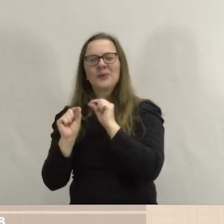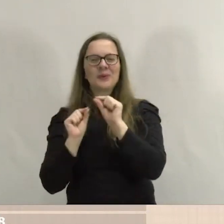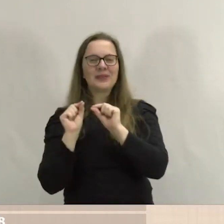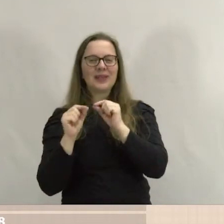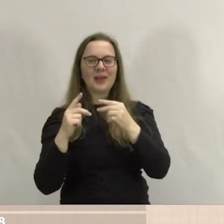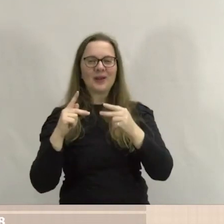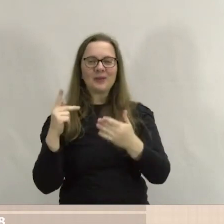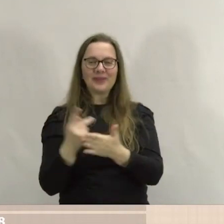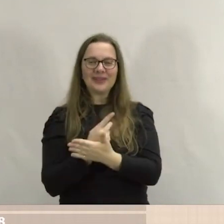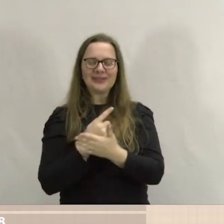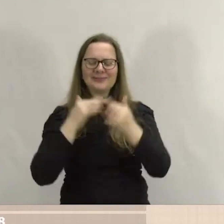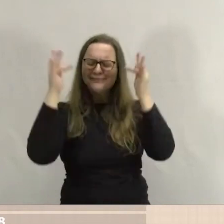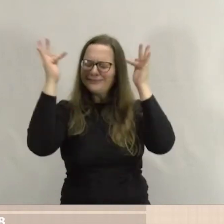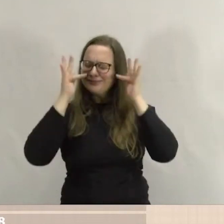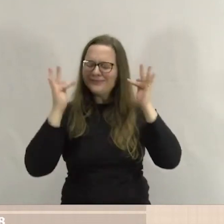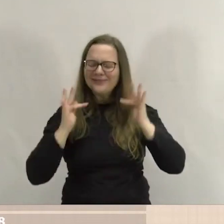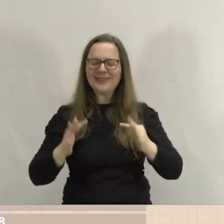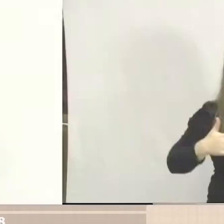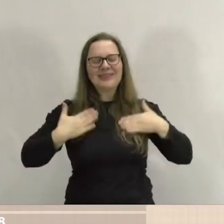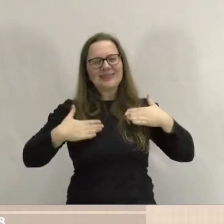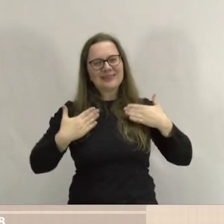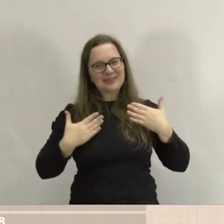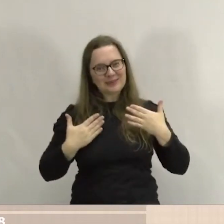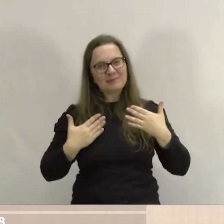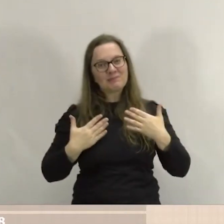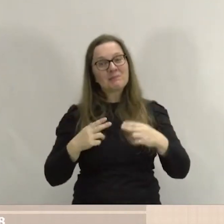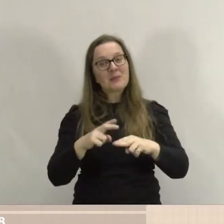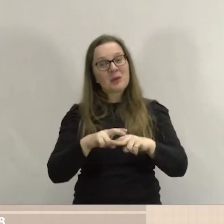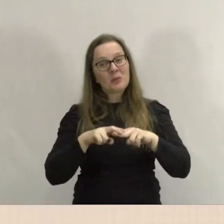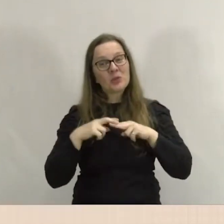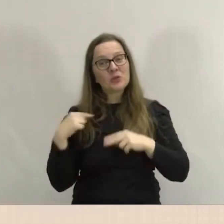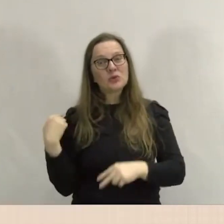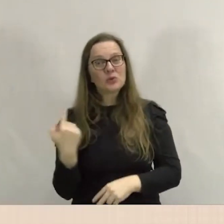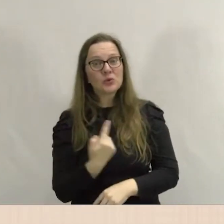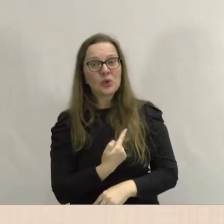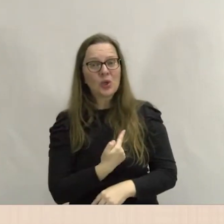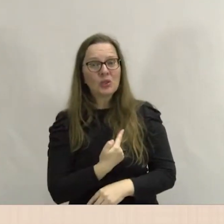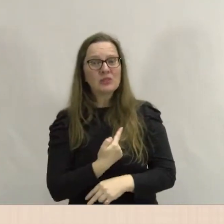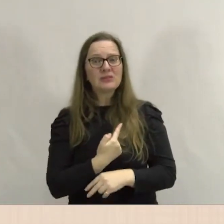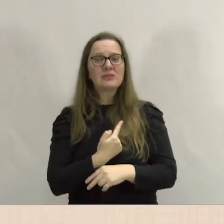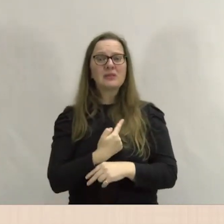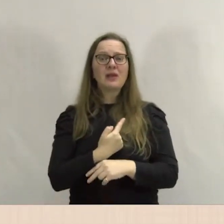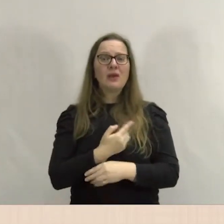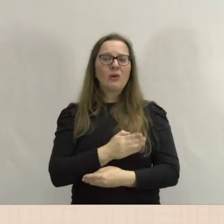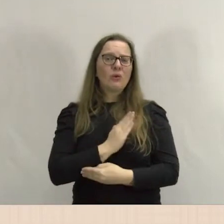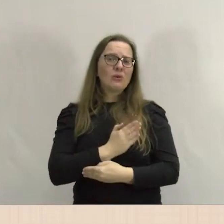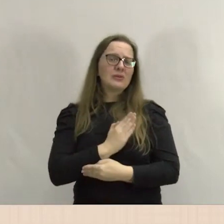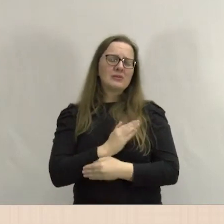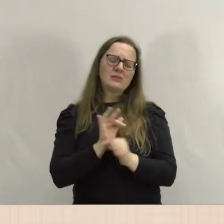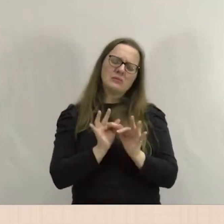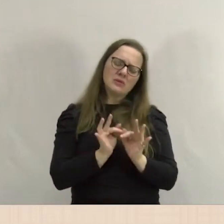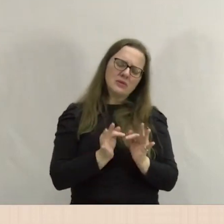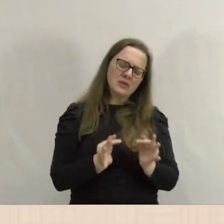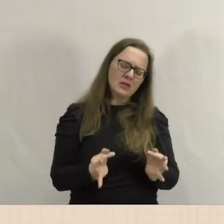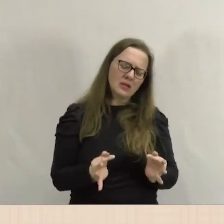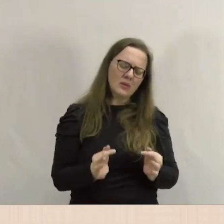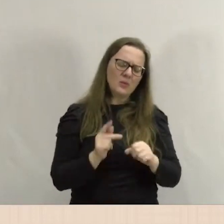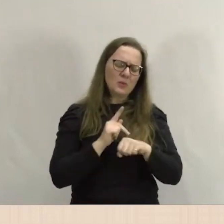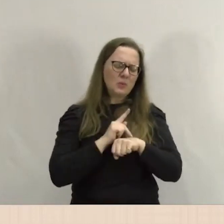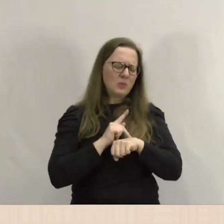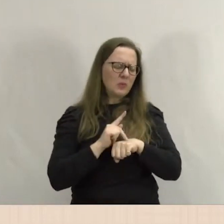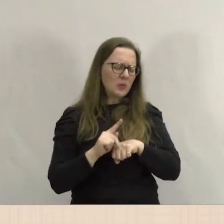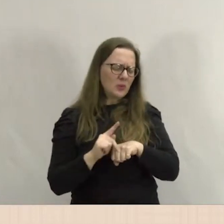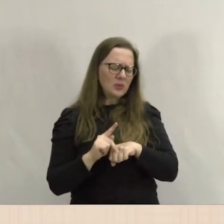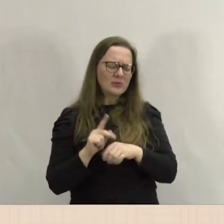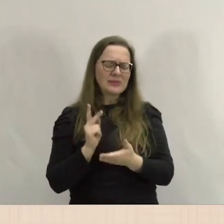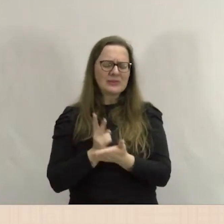nós temos praticado essa simplicidade para receber a palavra de Deus e obediência para praticar a palavra